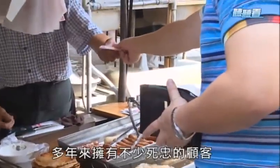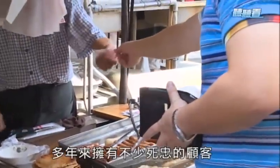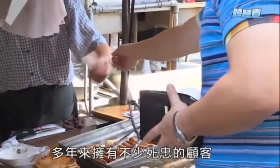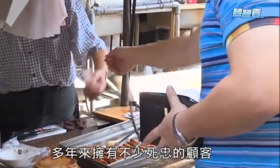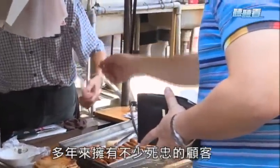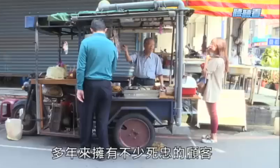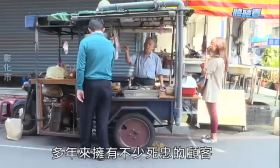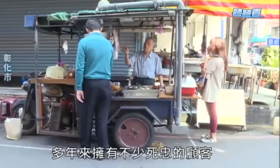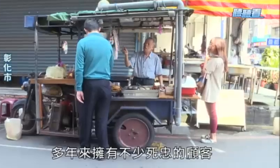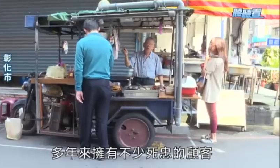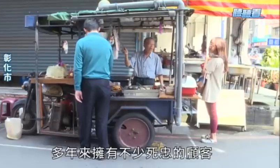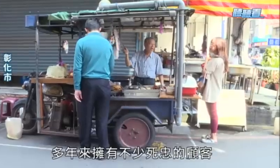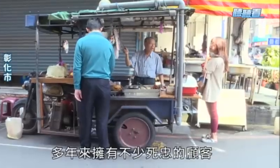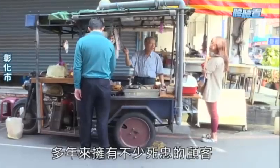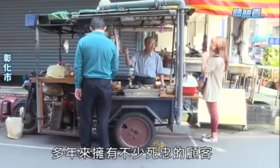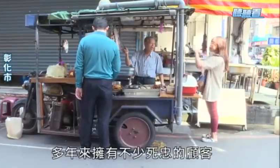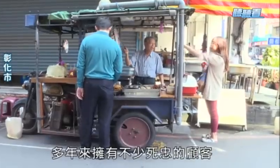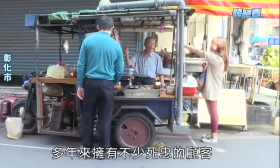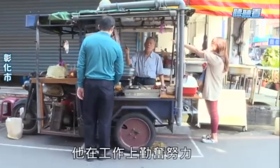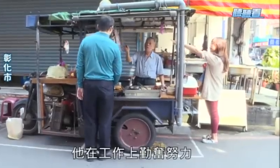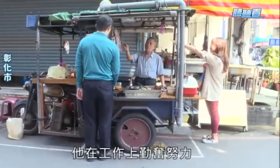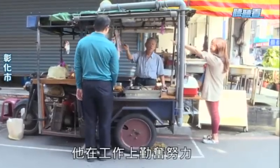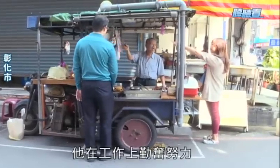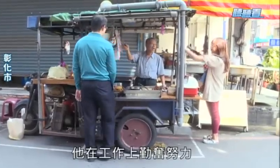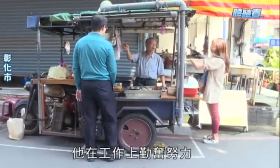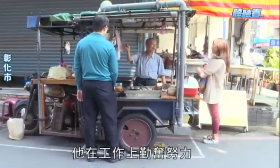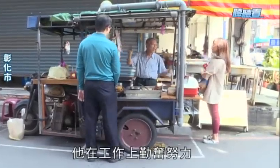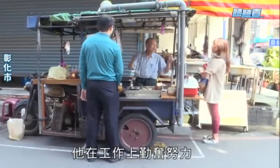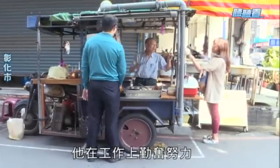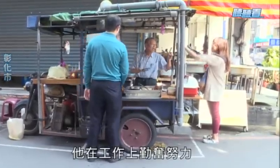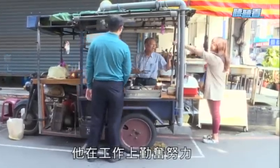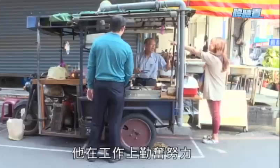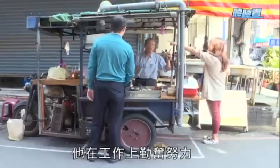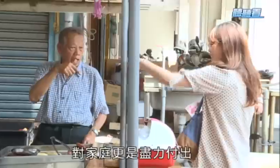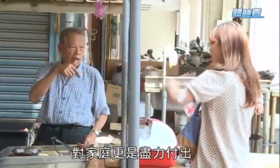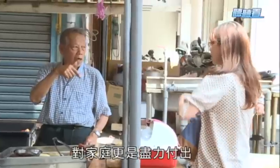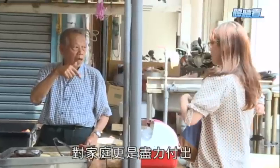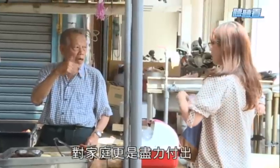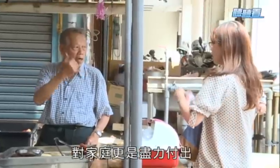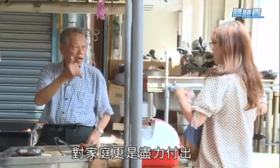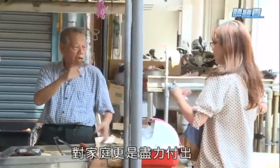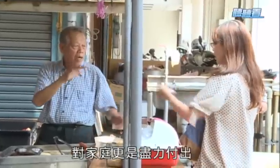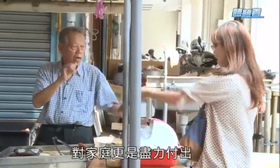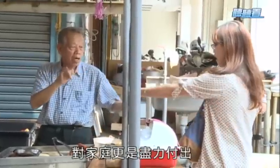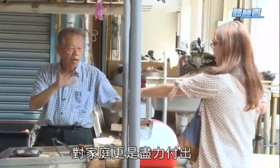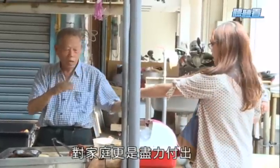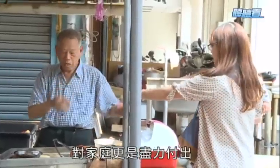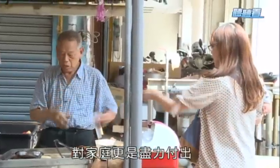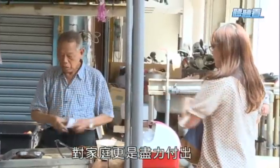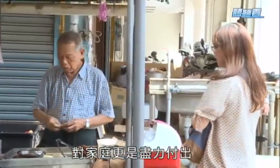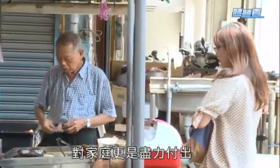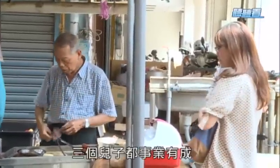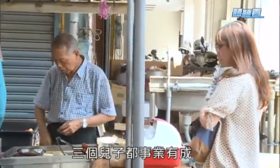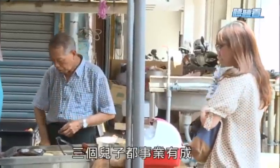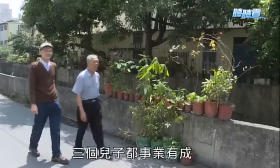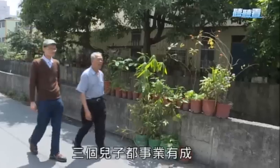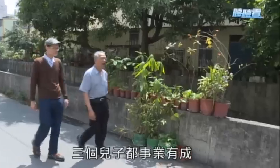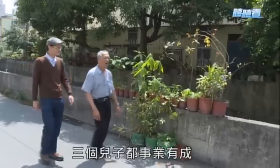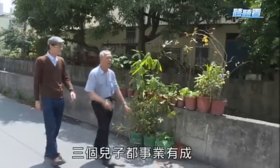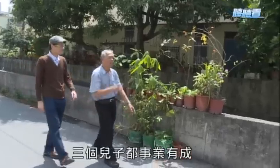拥有不少死忠的顾客。他在工作上勤奋努力，对家庭更是尽力付出，三个儿子都事